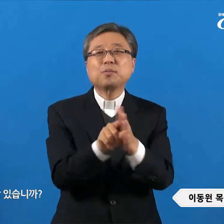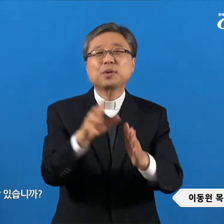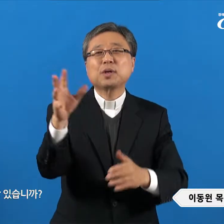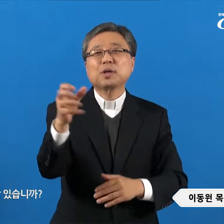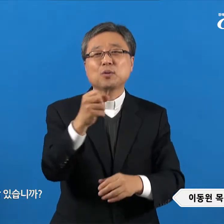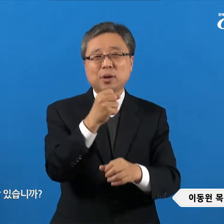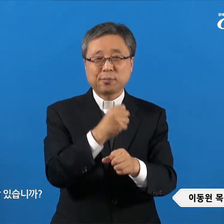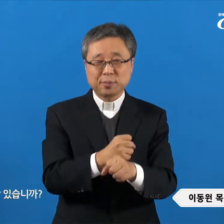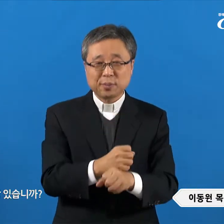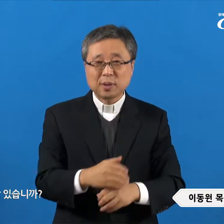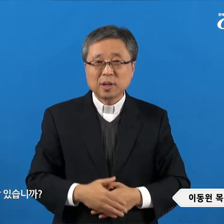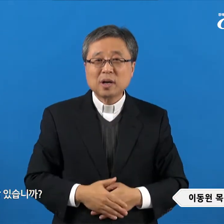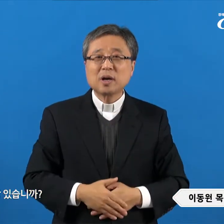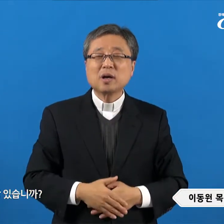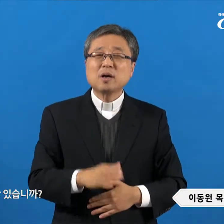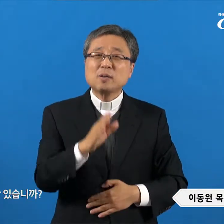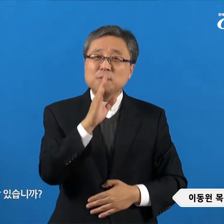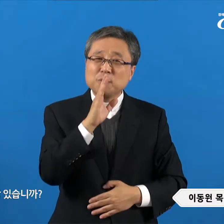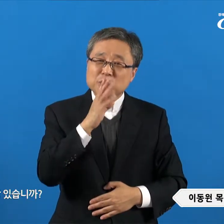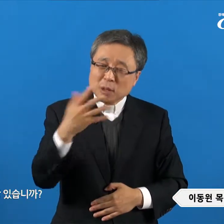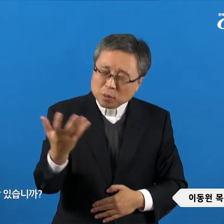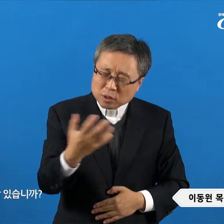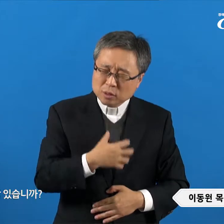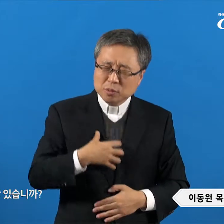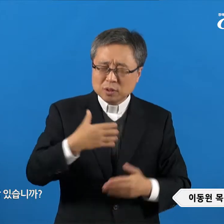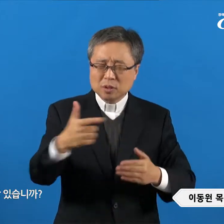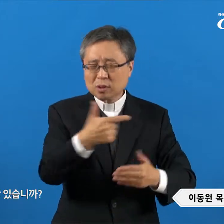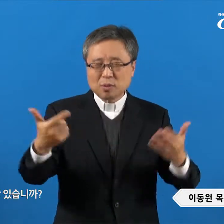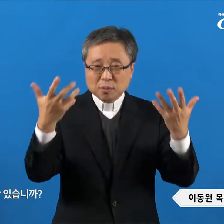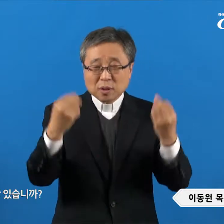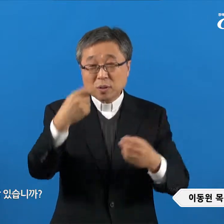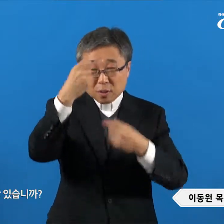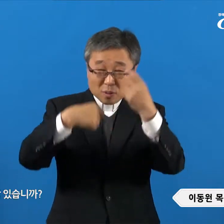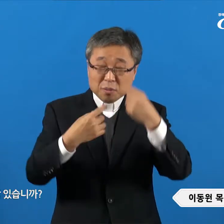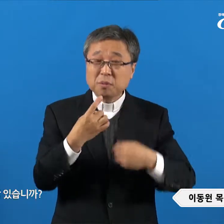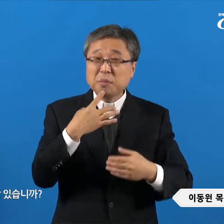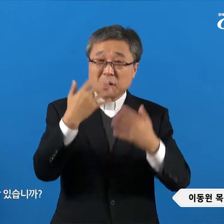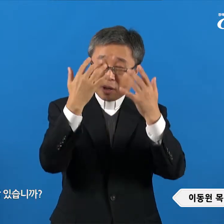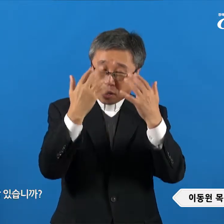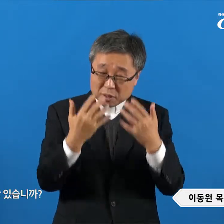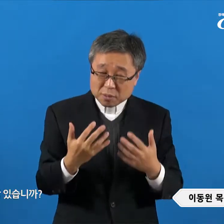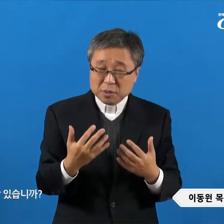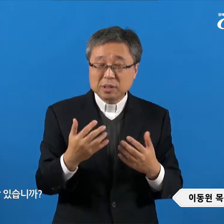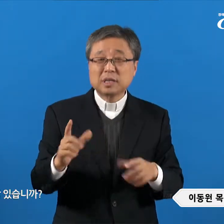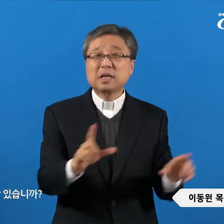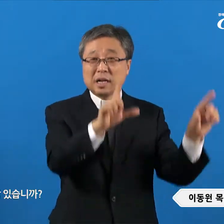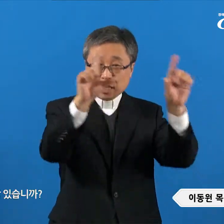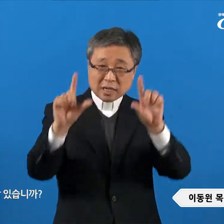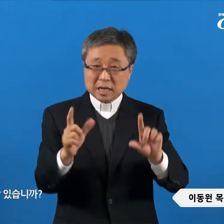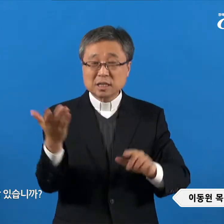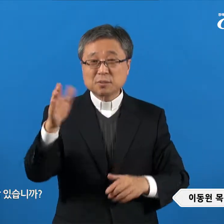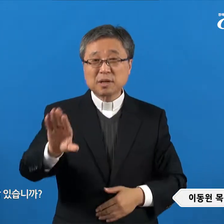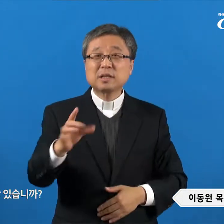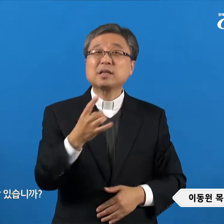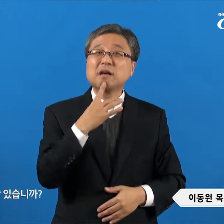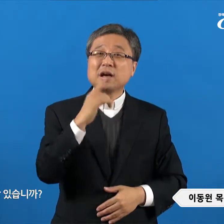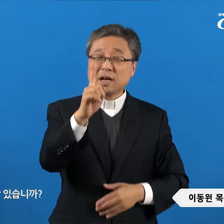합니다. 아프고 슬픈 일이 너무 많아 눈물만 흘리면서 살아갈 것 같지만 딱 한 사람, 나를